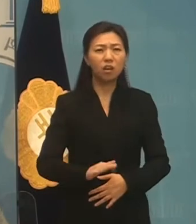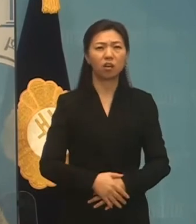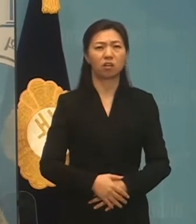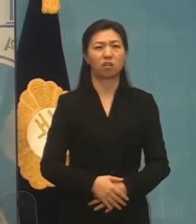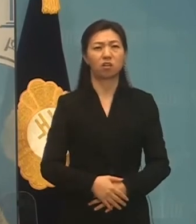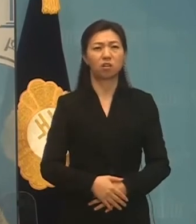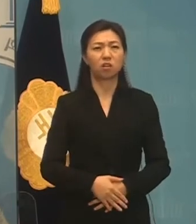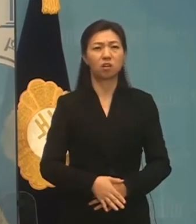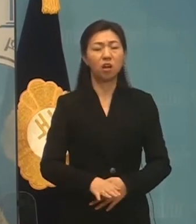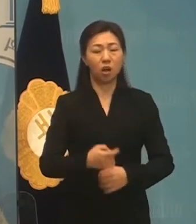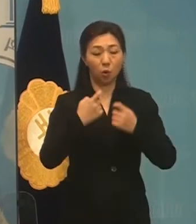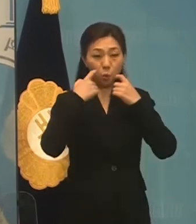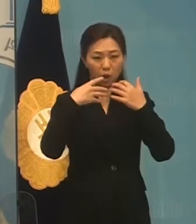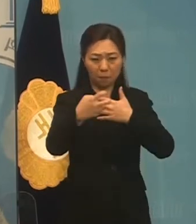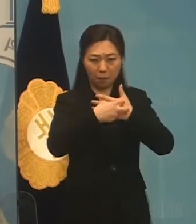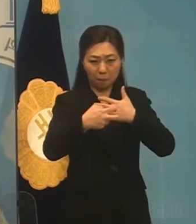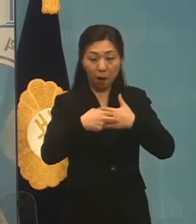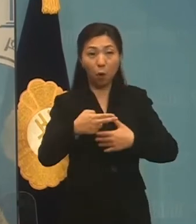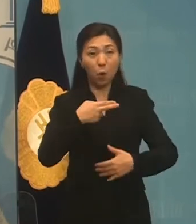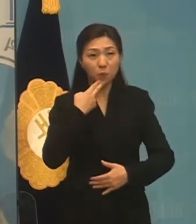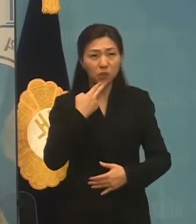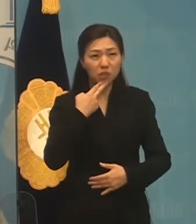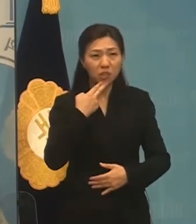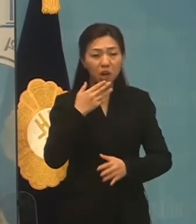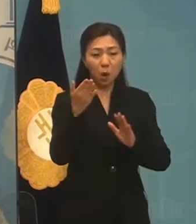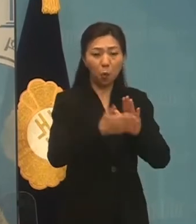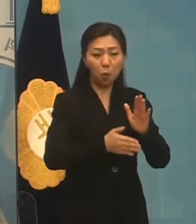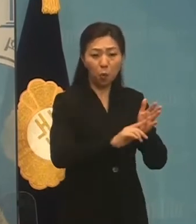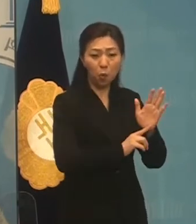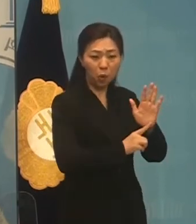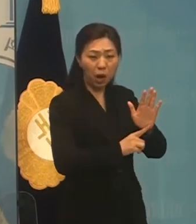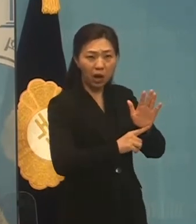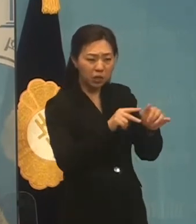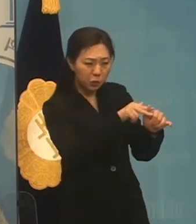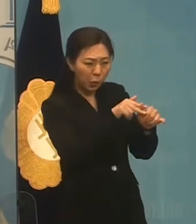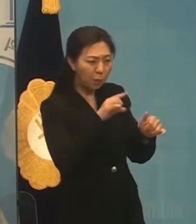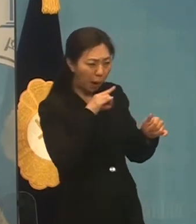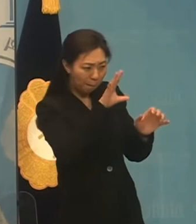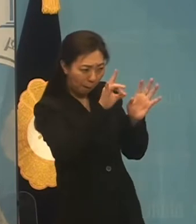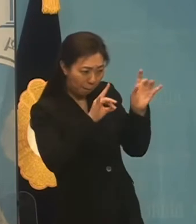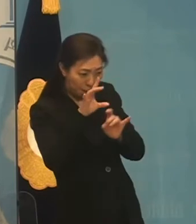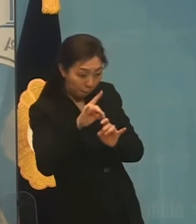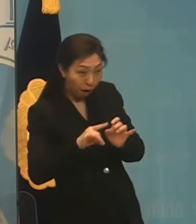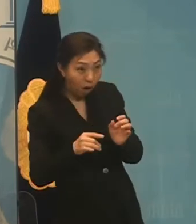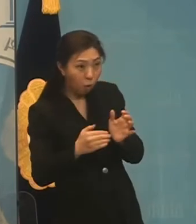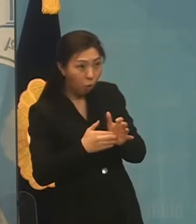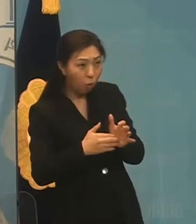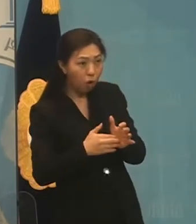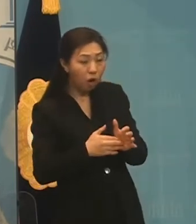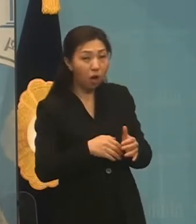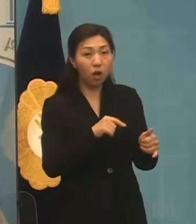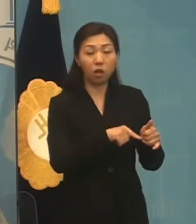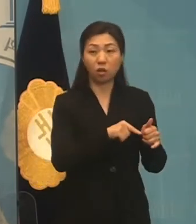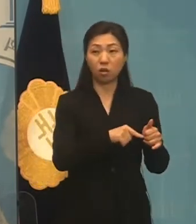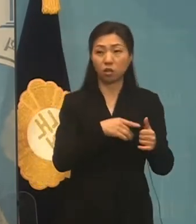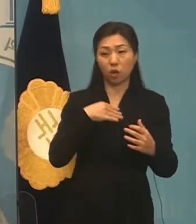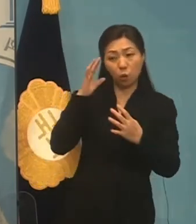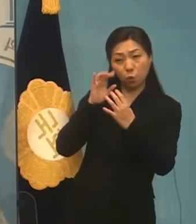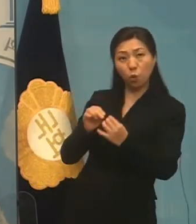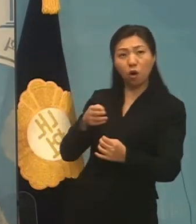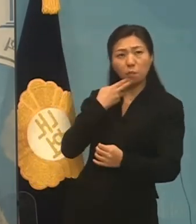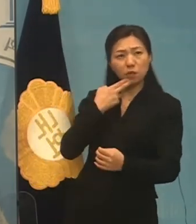제대로 된 진단 없이 몇 가지 공개된 정보를 통해 당사자가 동의하지 않는 진단을 내리는 것은